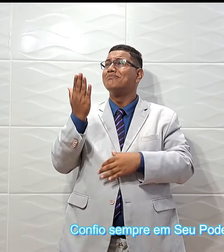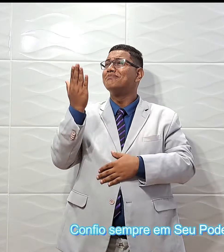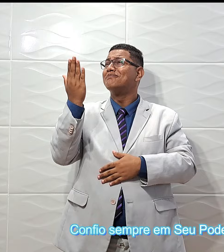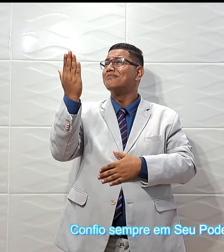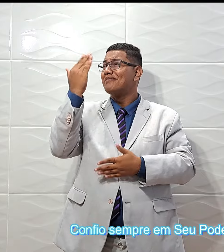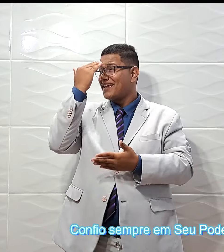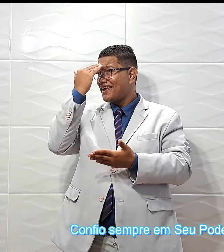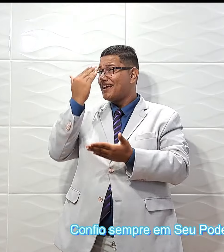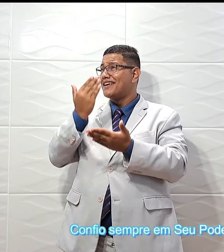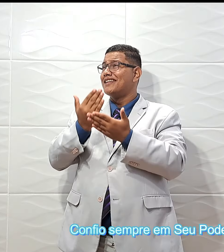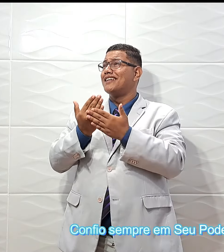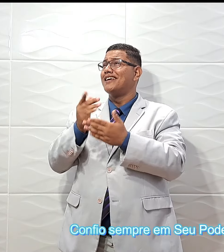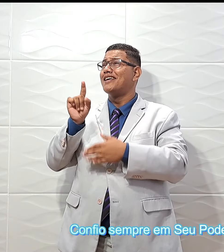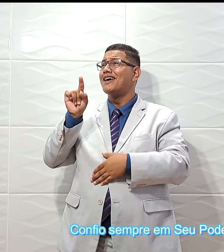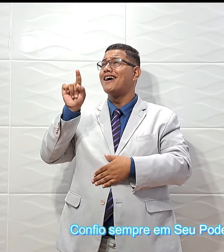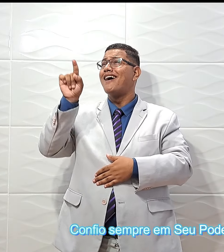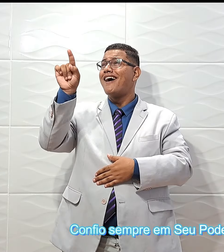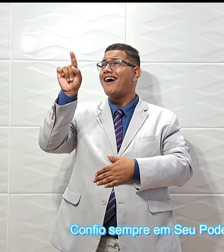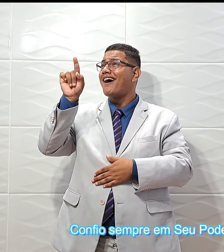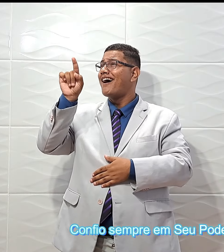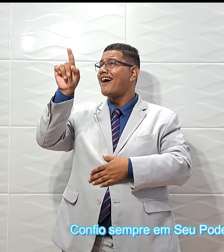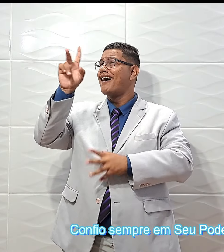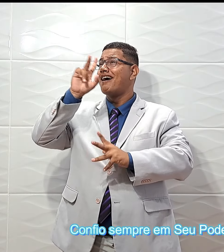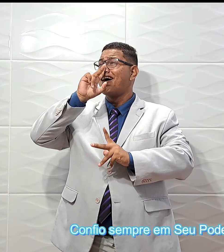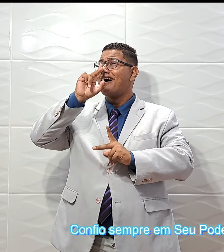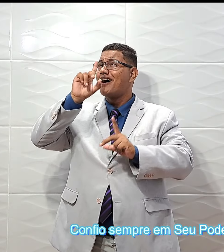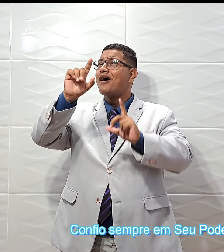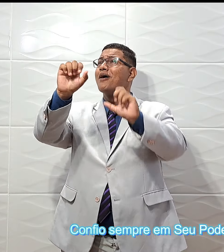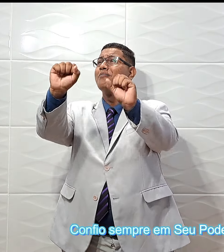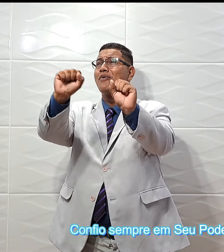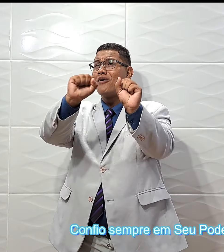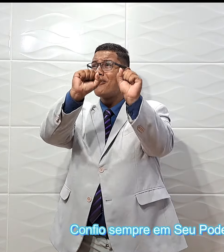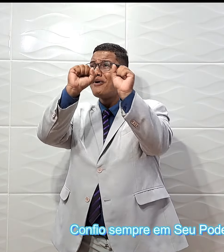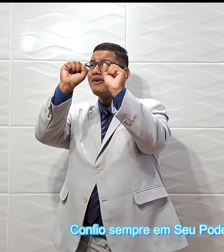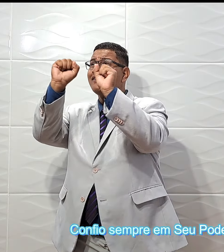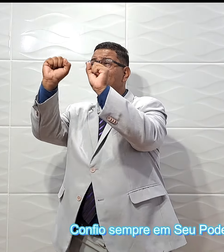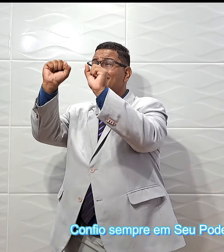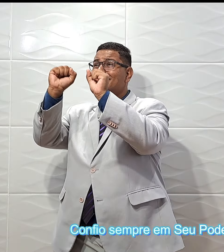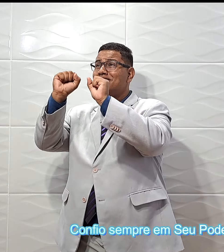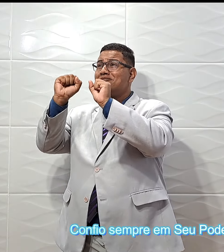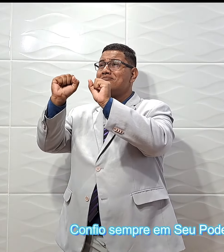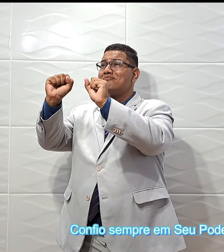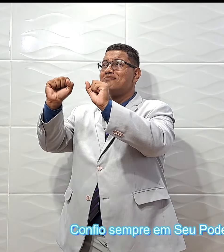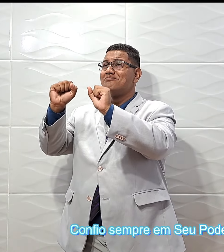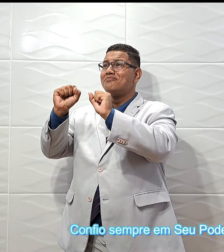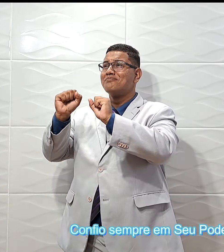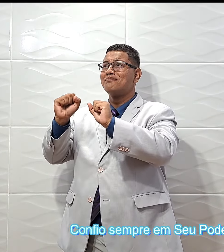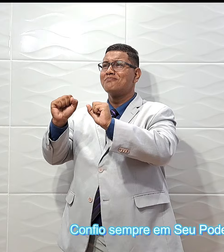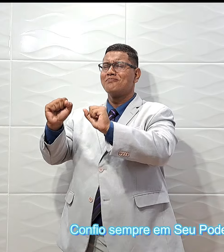Confio sempre em seu poder